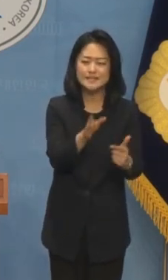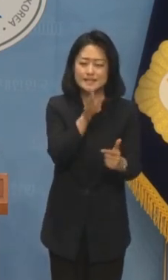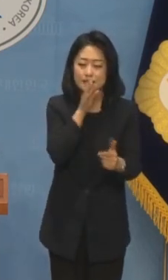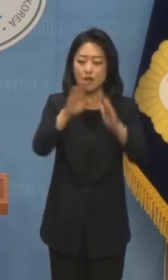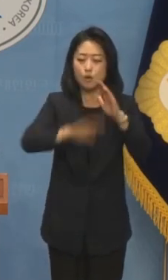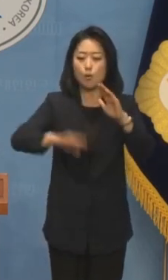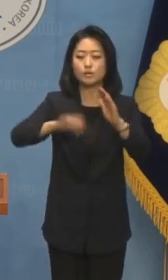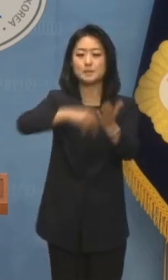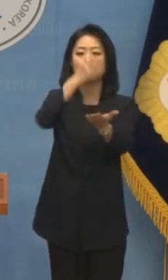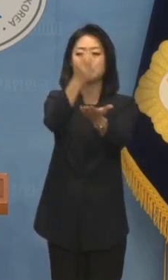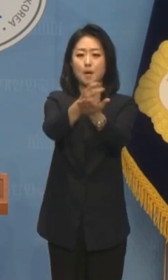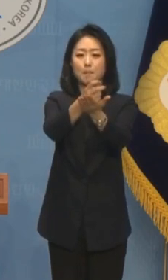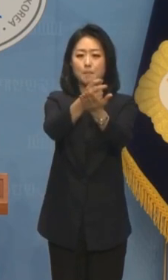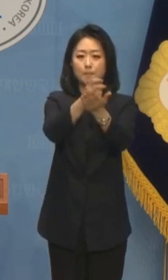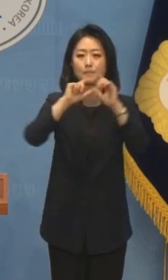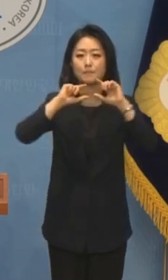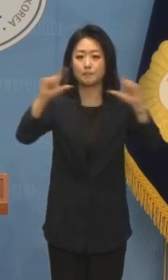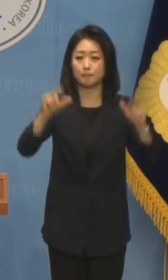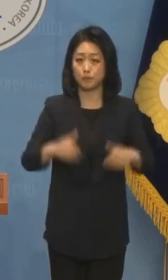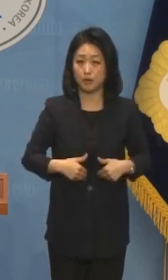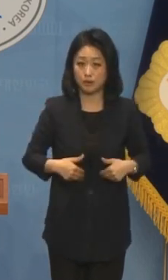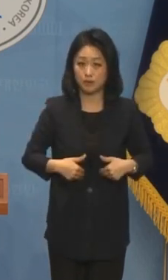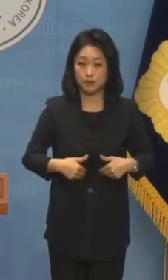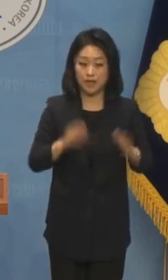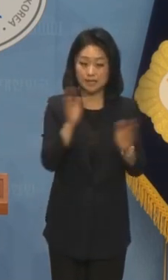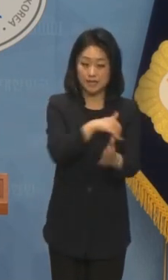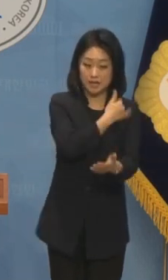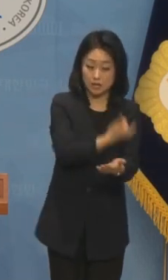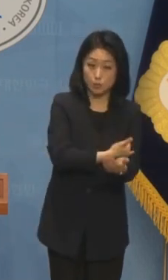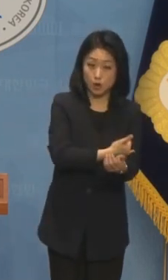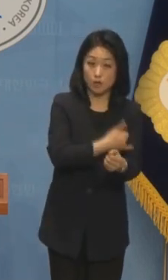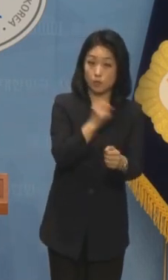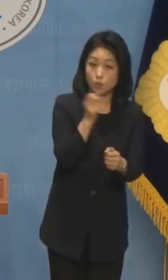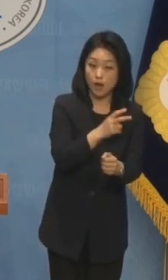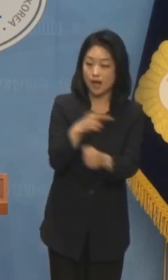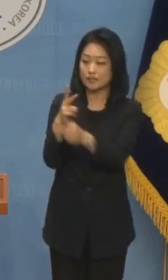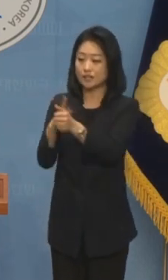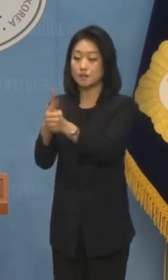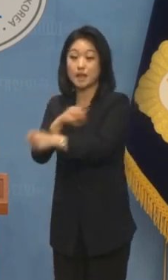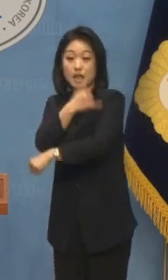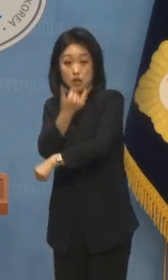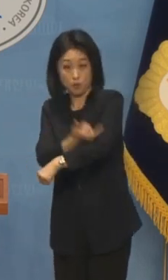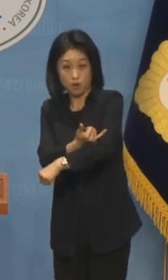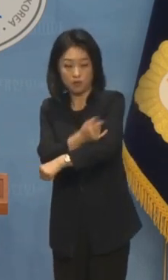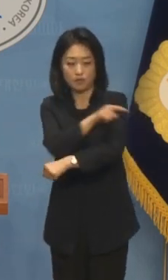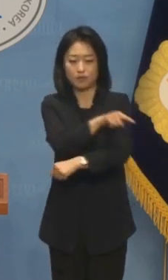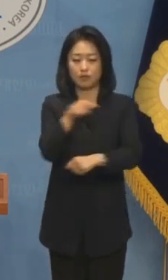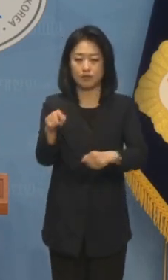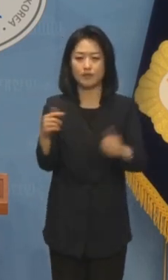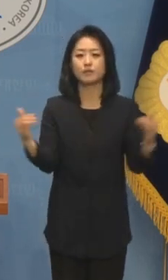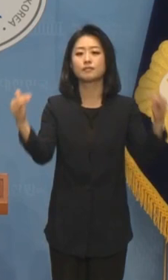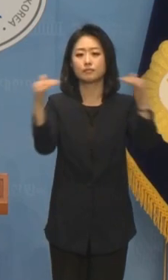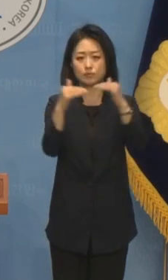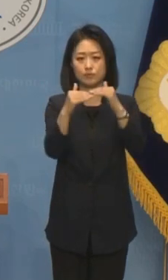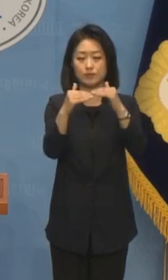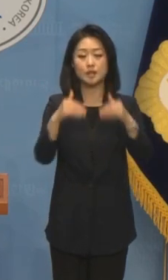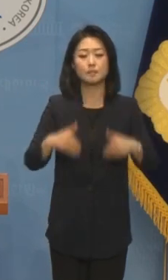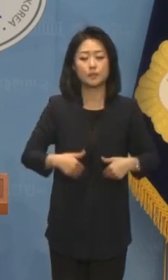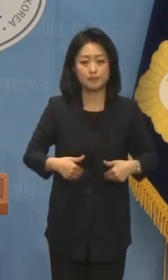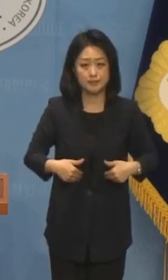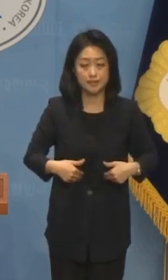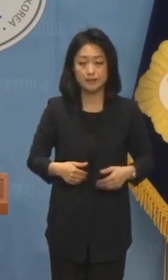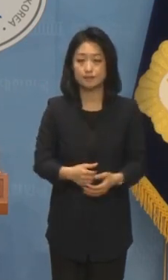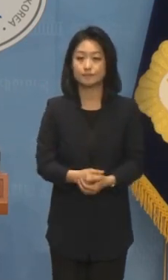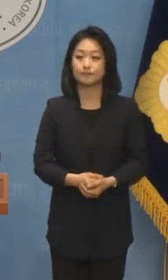법률로서 보장되어야 합니다. 또한 학생의 인권과 함께 교사의 인권 또한 담보되고 보장되어야 할